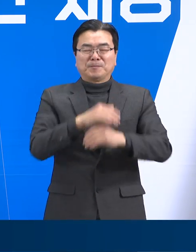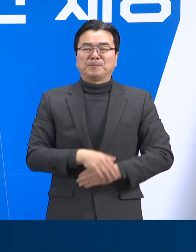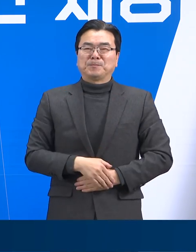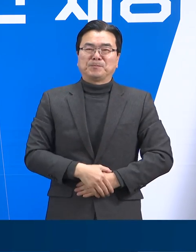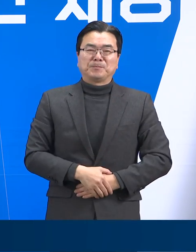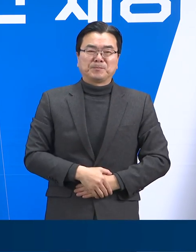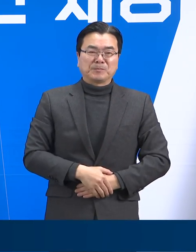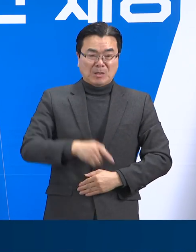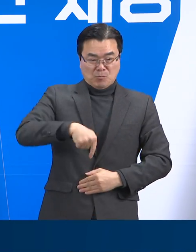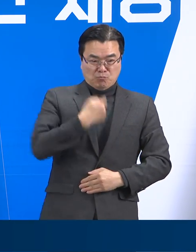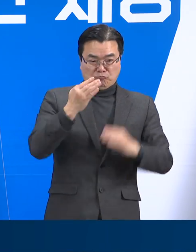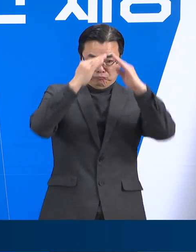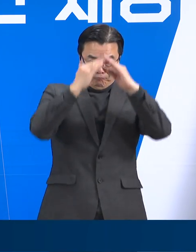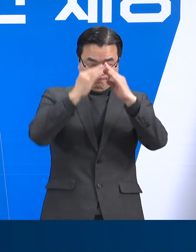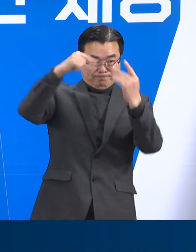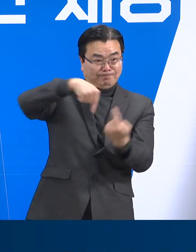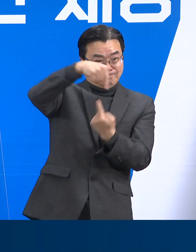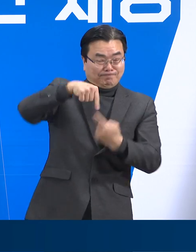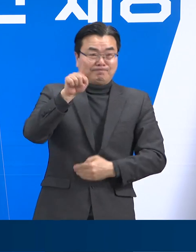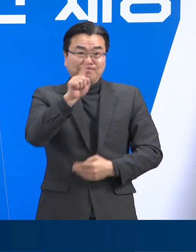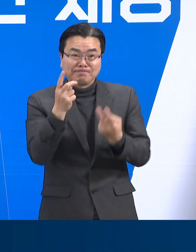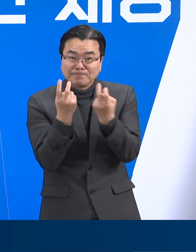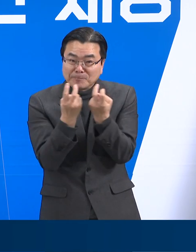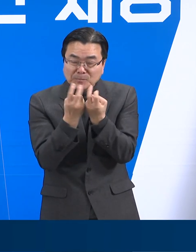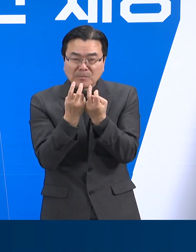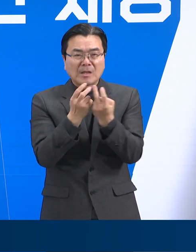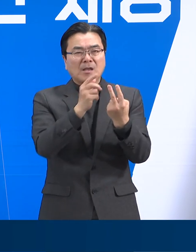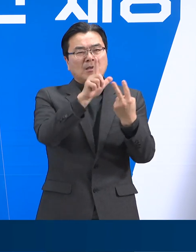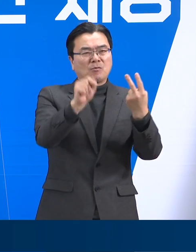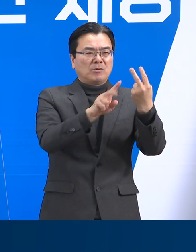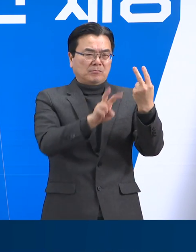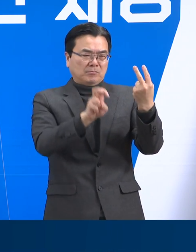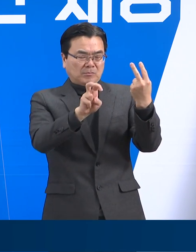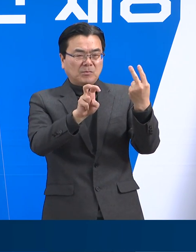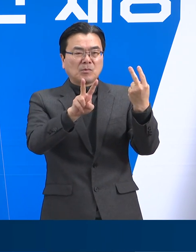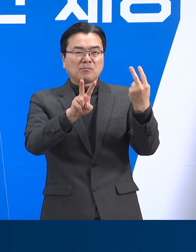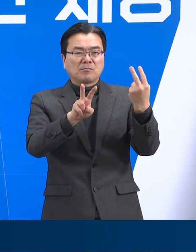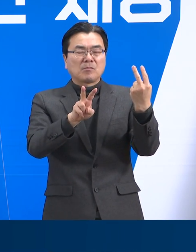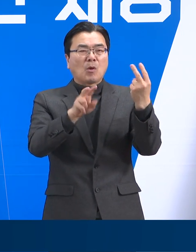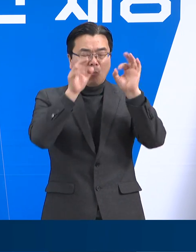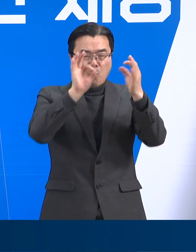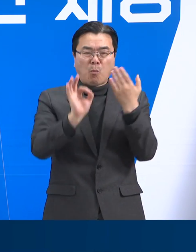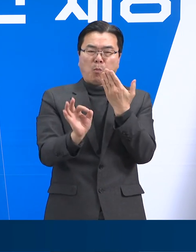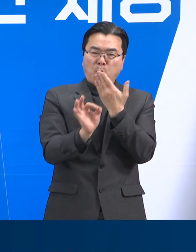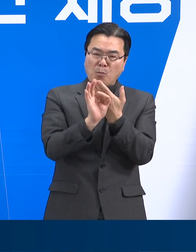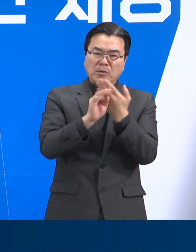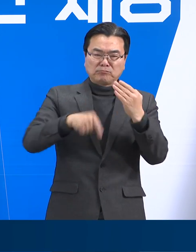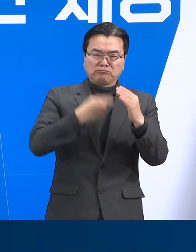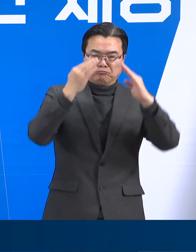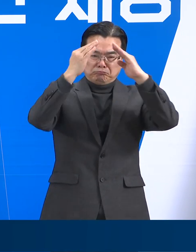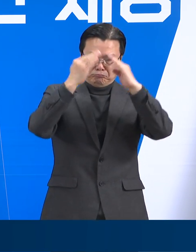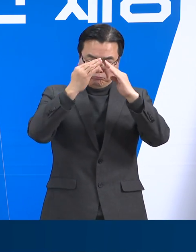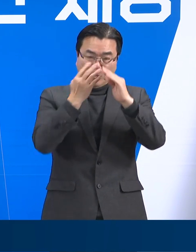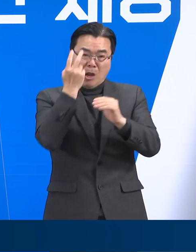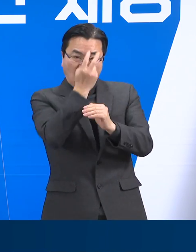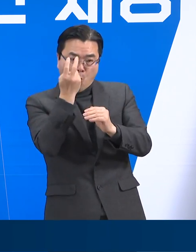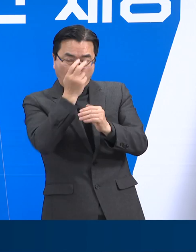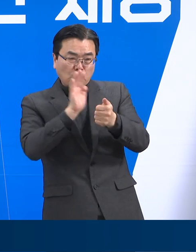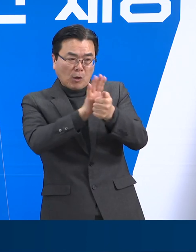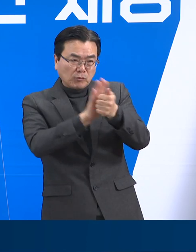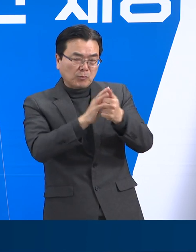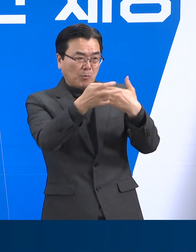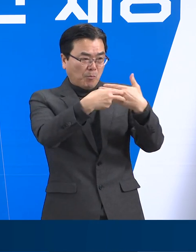다음은 재택치료 운영 현황입니다. 2월 21일 18시 기준 도내 재택치료 관리 의료기관은